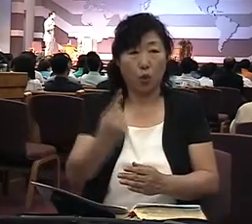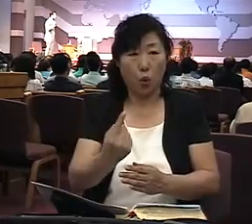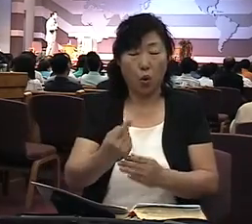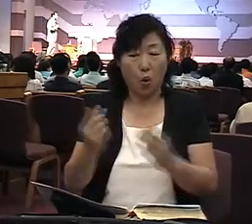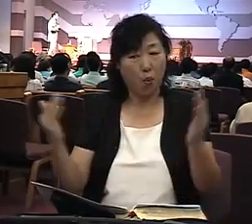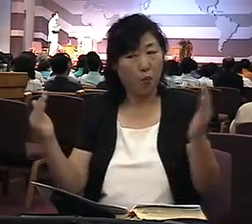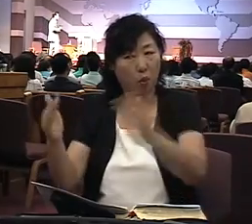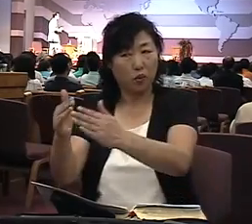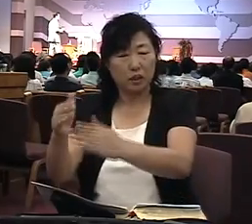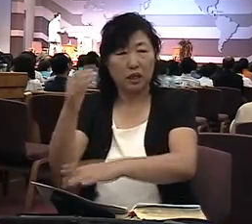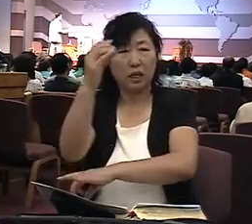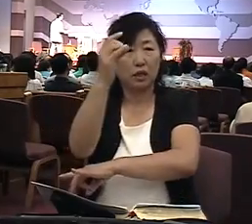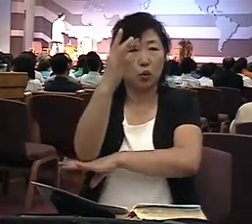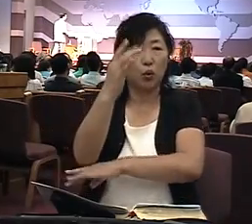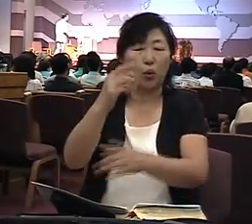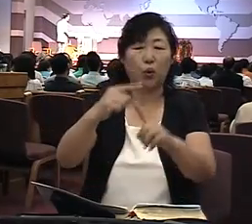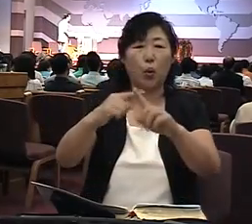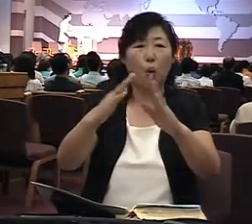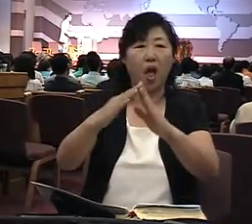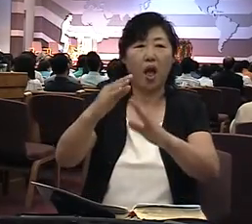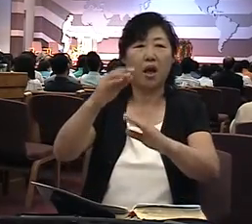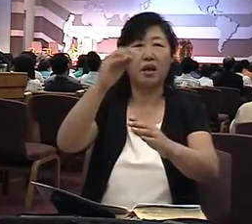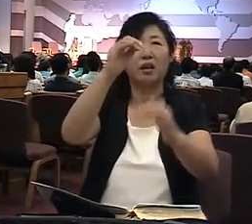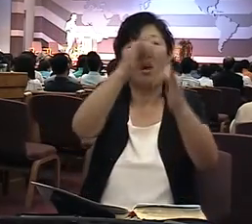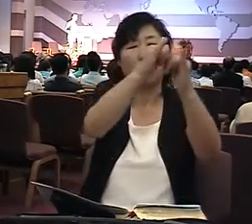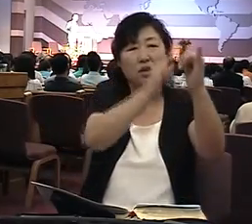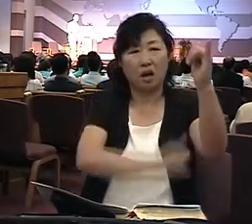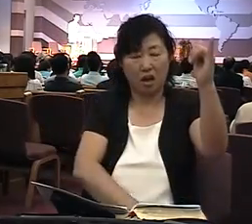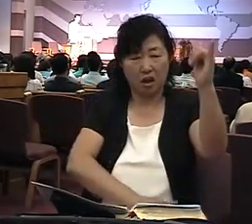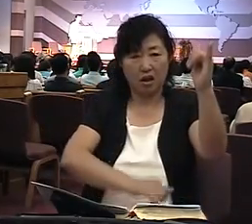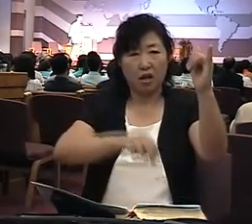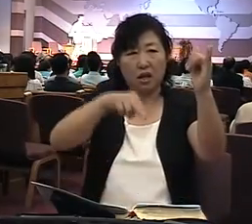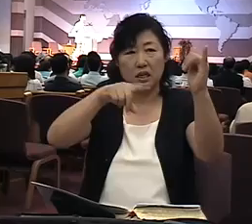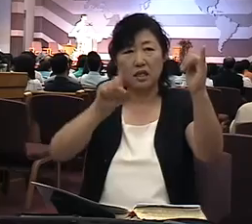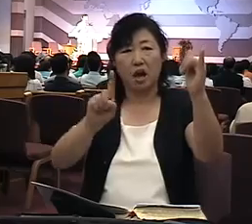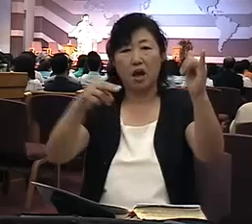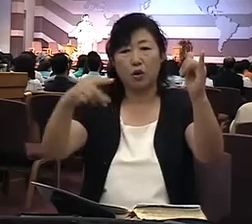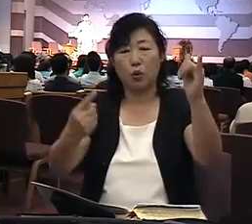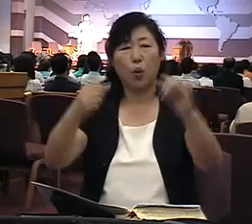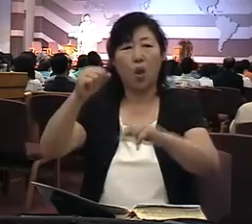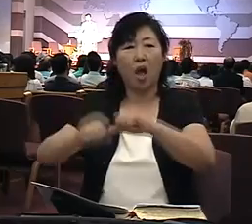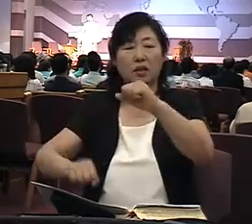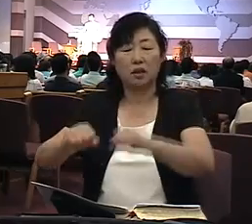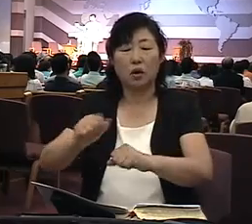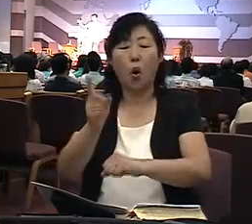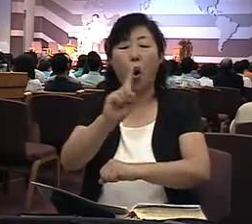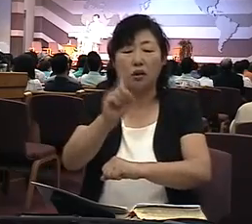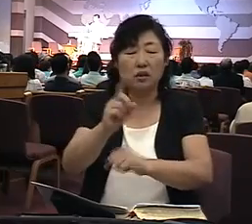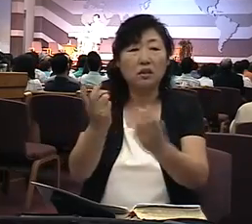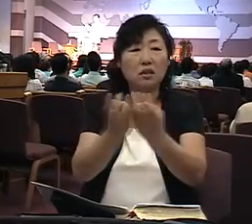초대교회의 역사가 보여주고 있는 사도행전에서는 어떻게 진행되고 있습니까? 어떻게 보여지고